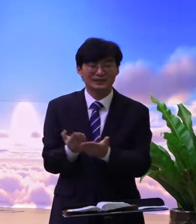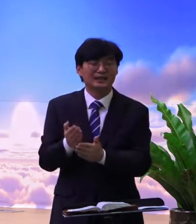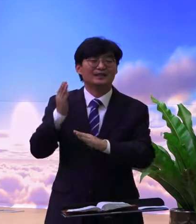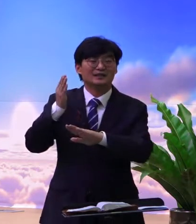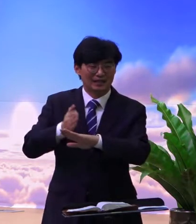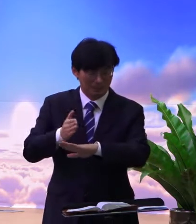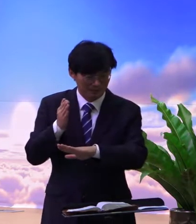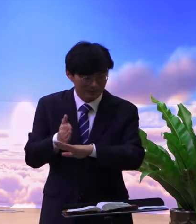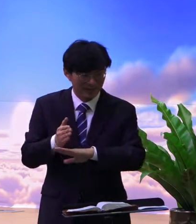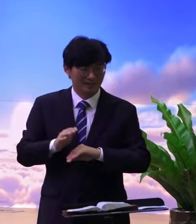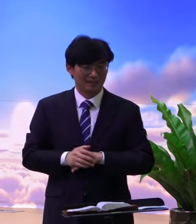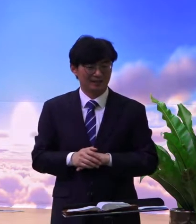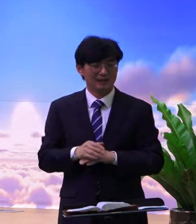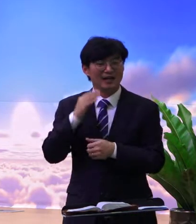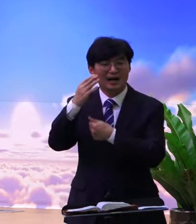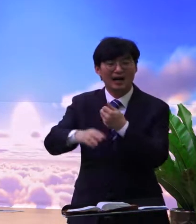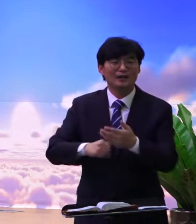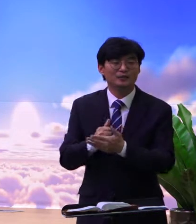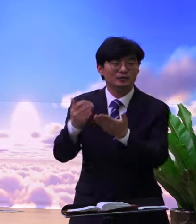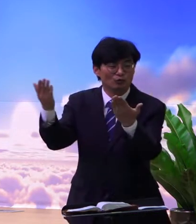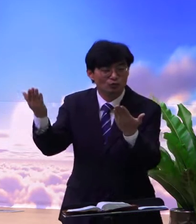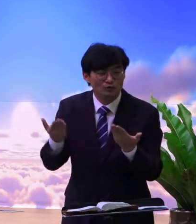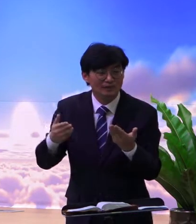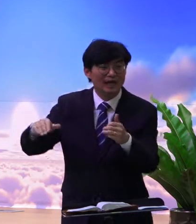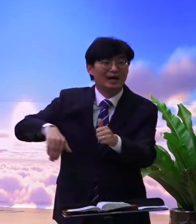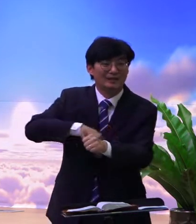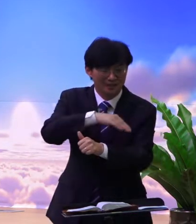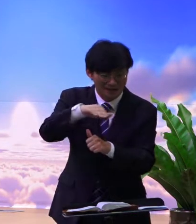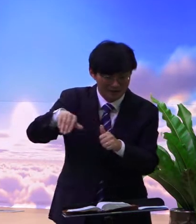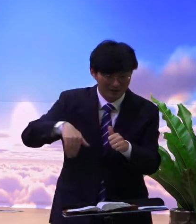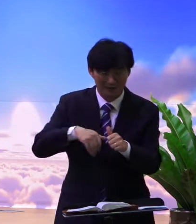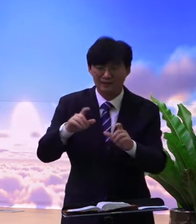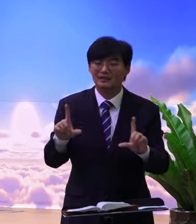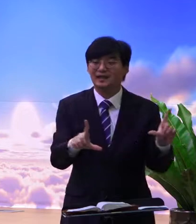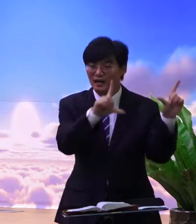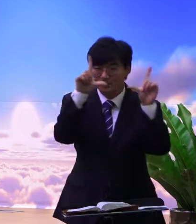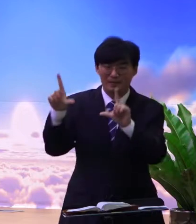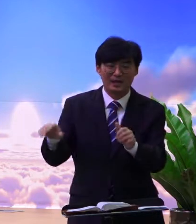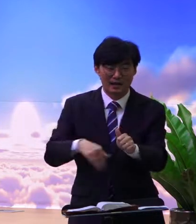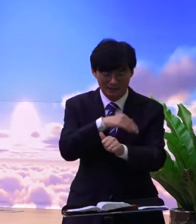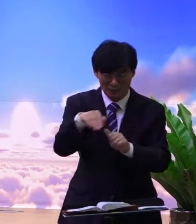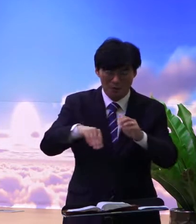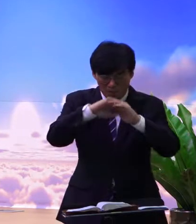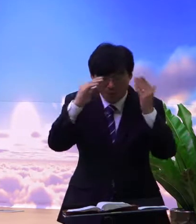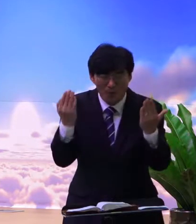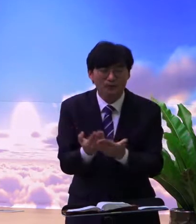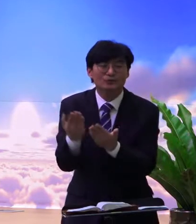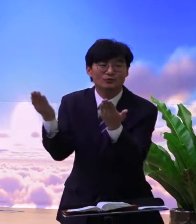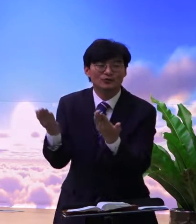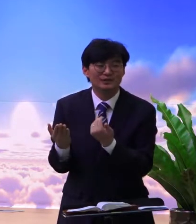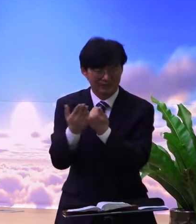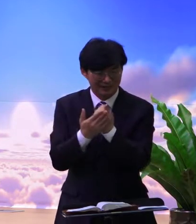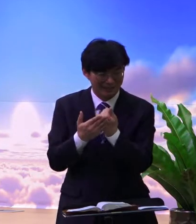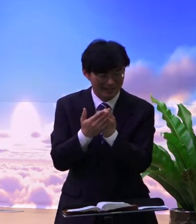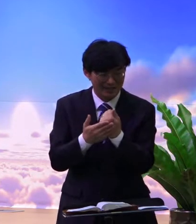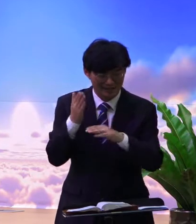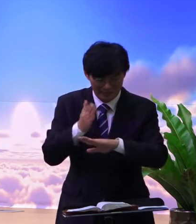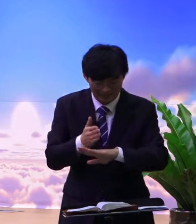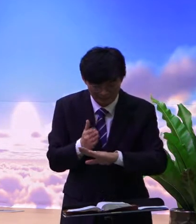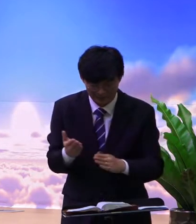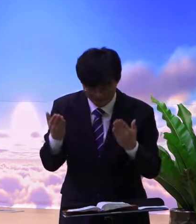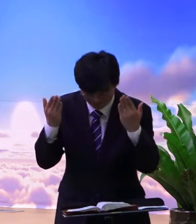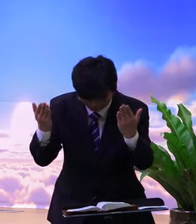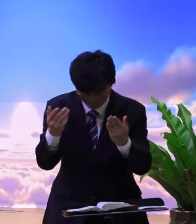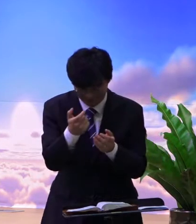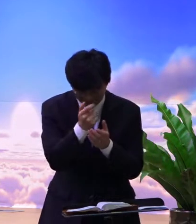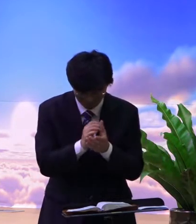그런 거룩한 도전이 또 여러분의 삶에서 오늘부터 힘차게 시작되기를 되시기를 주님의 이름으로 축복합니다.